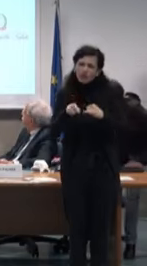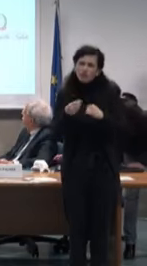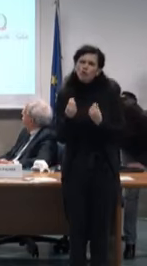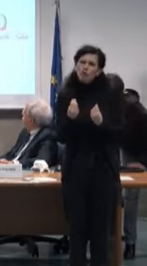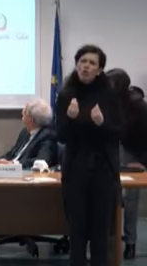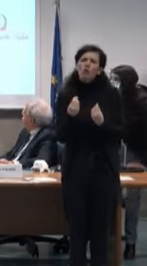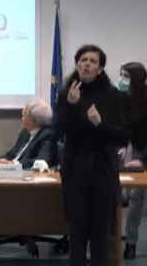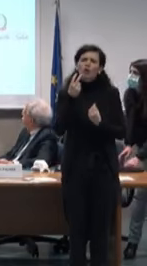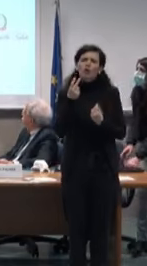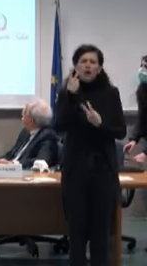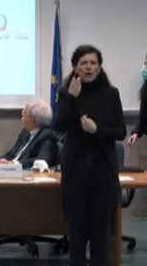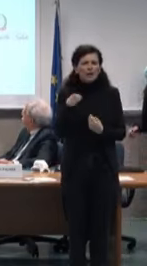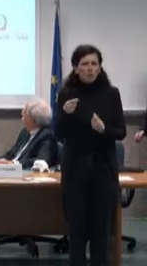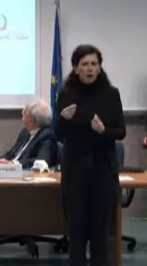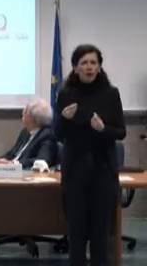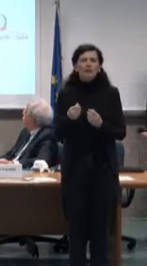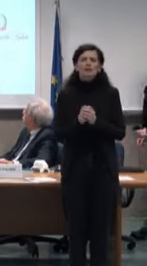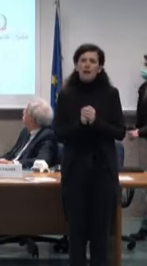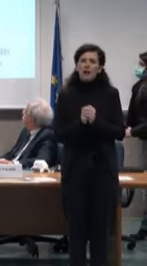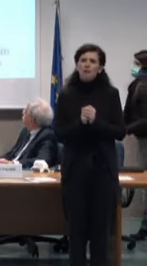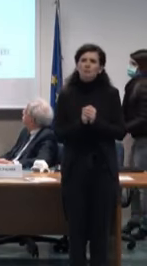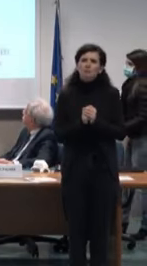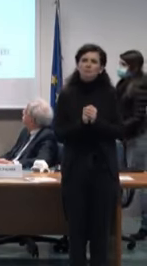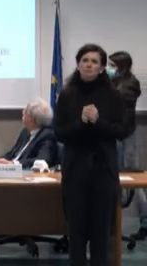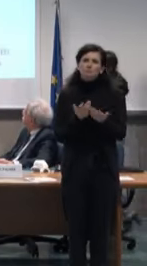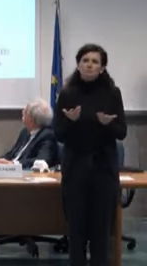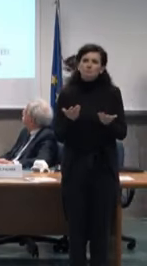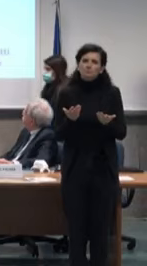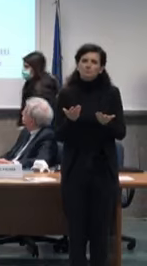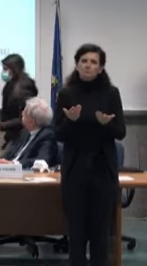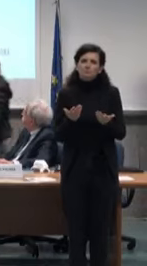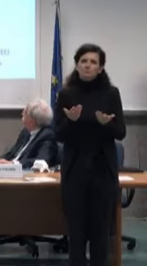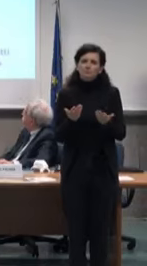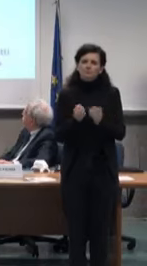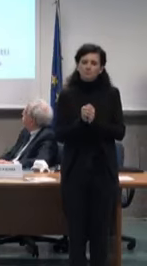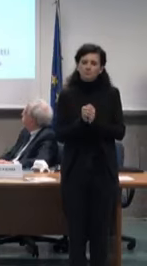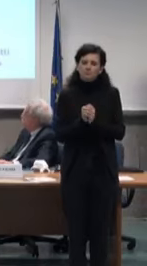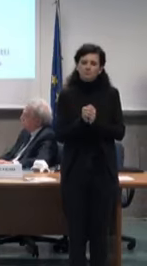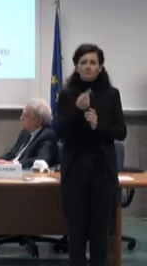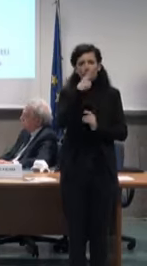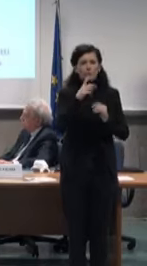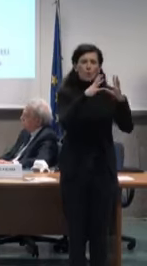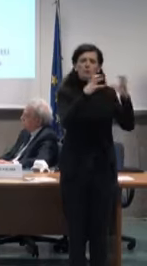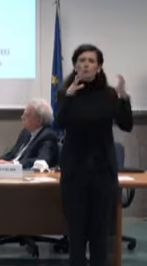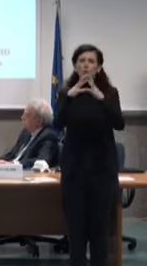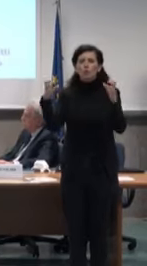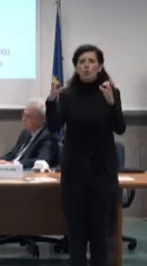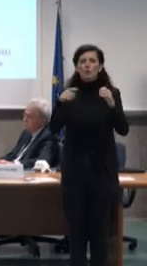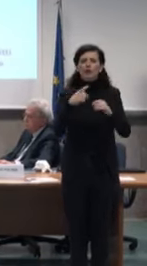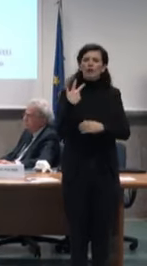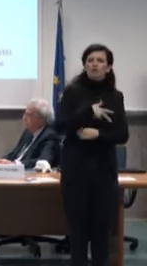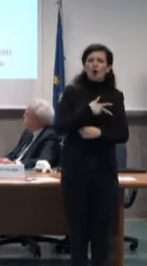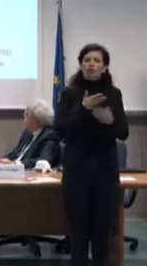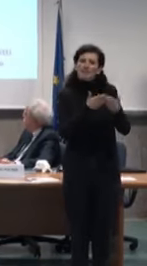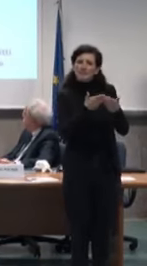strutture che sono un po residenze socio assistenziali sono residenze